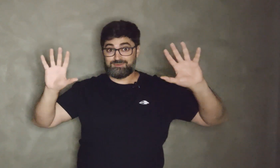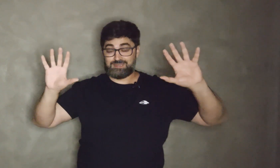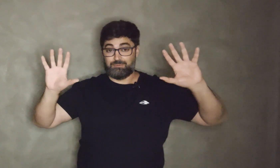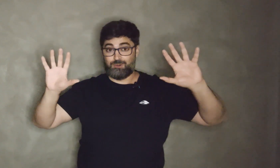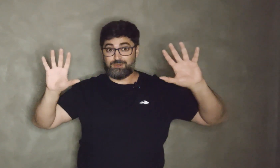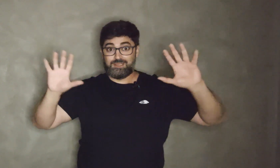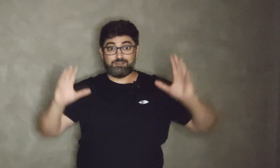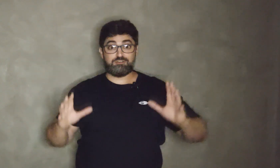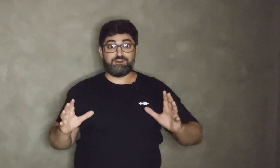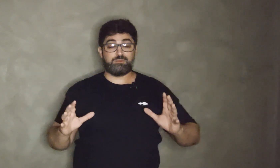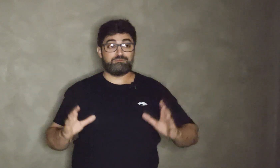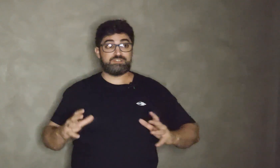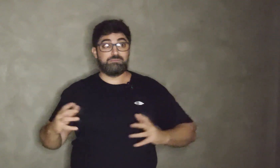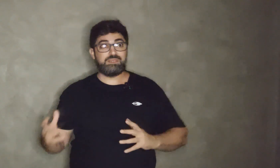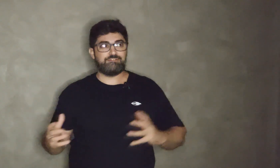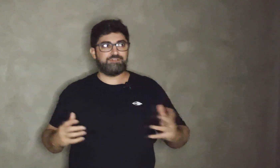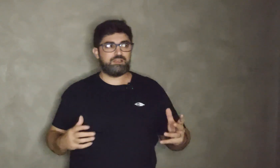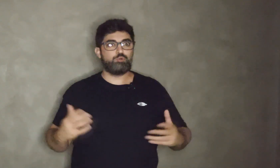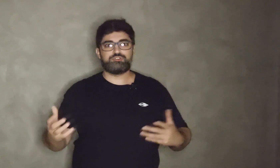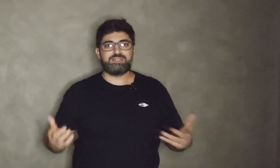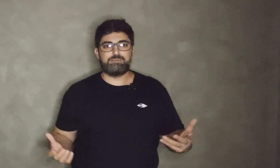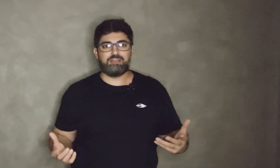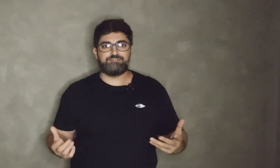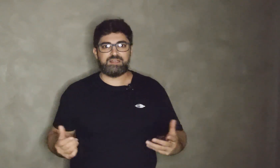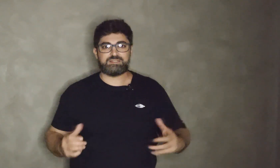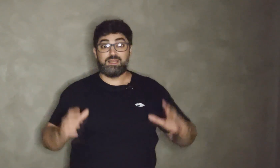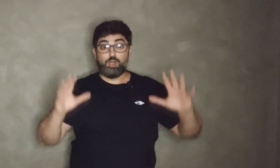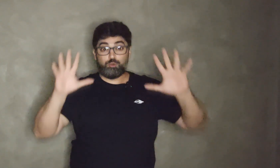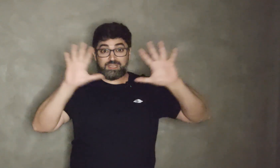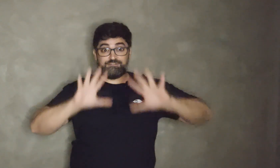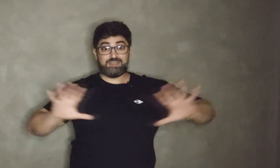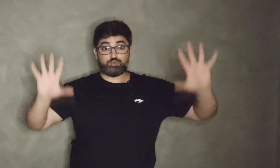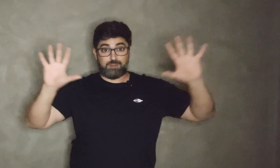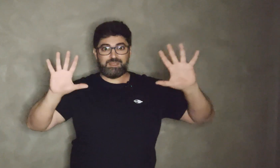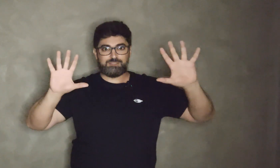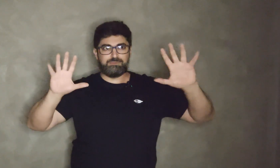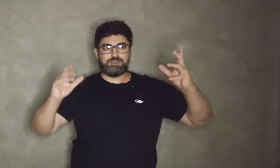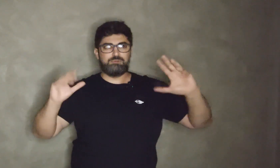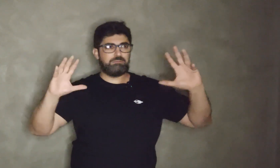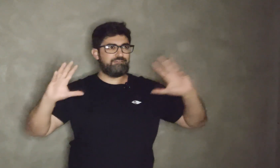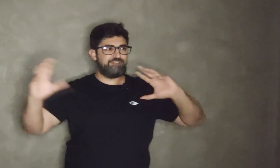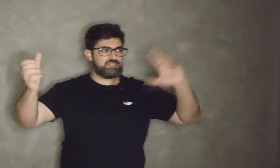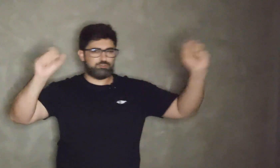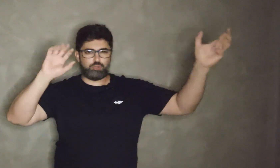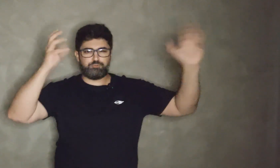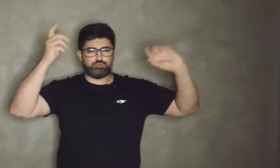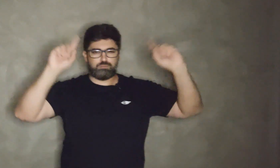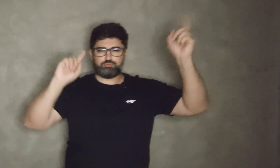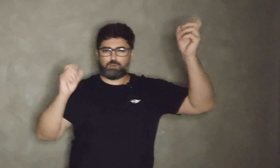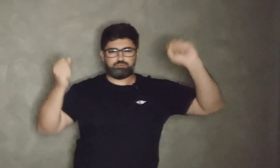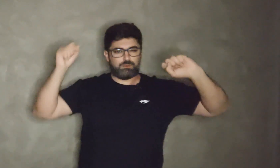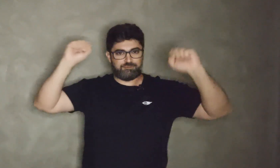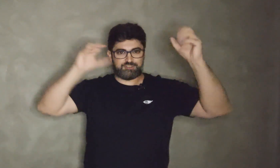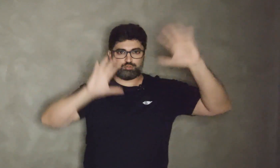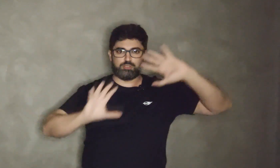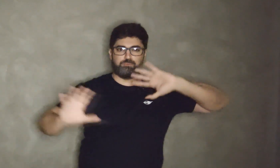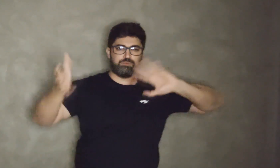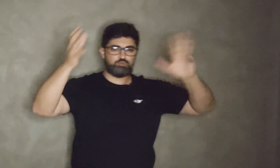Tá bom? Então, se eu falo para você, eu gostei da minha festa, o que vem na sua mente primeiro? Não é uma festa, uma festona, o